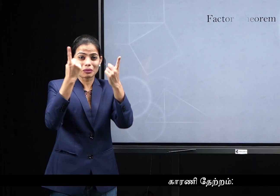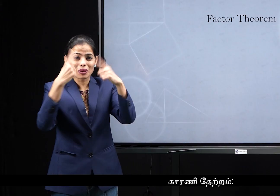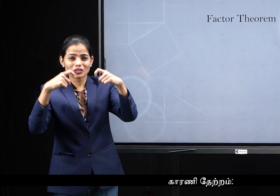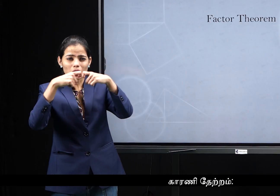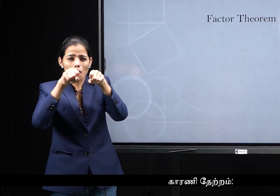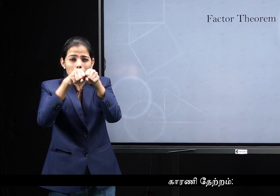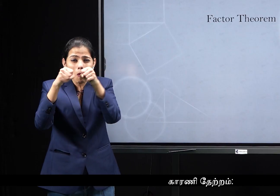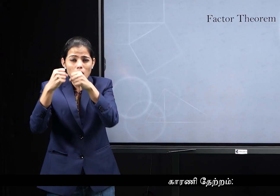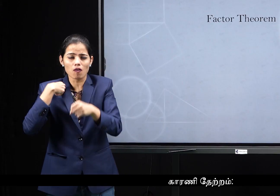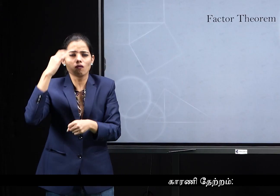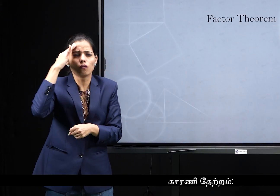காரணி தேற்றம்.